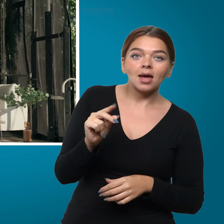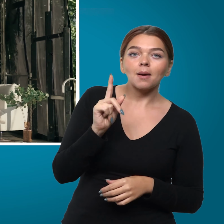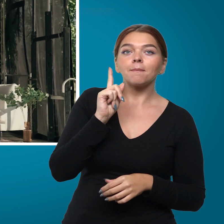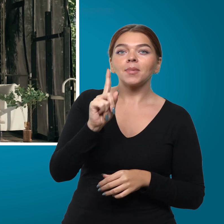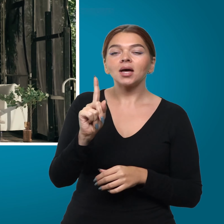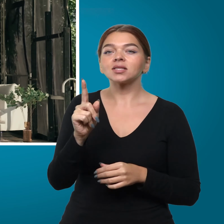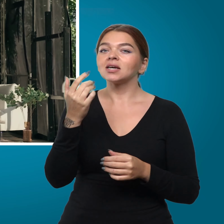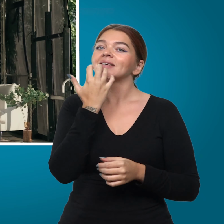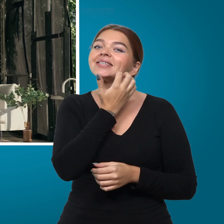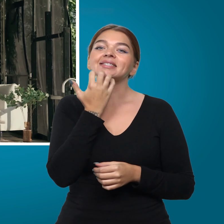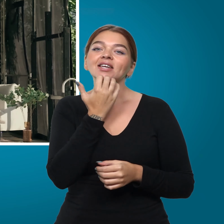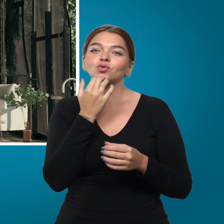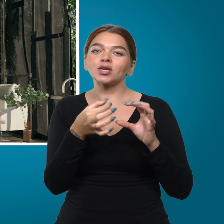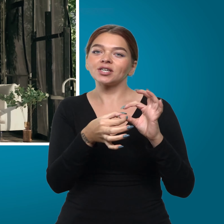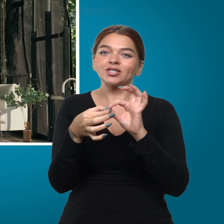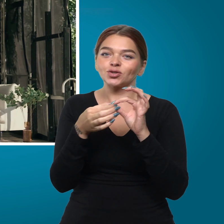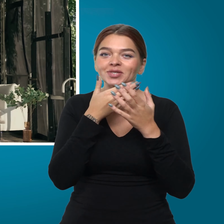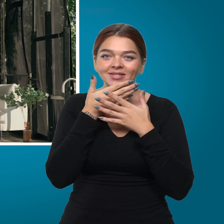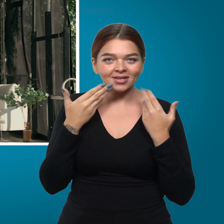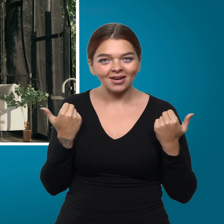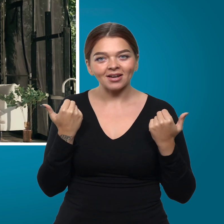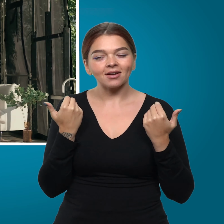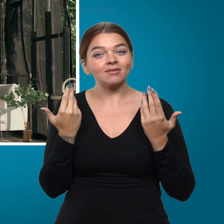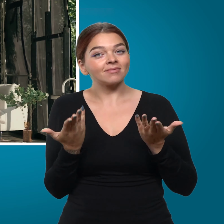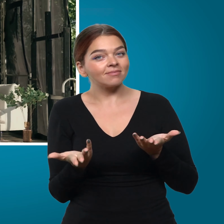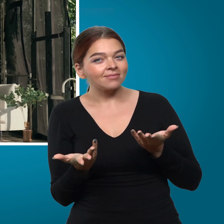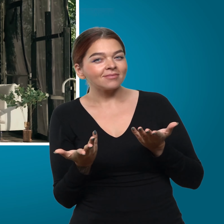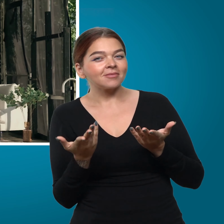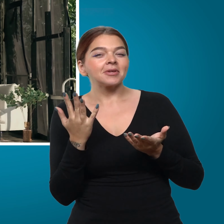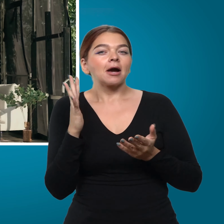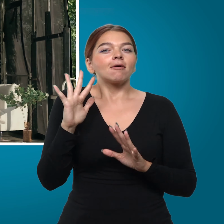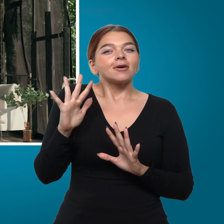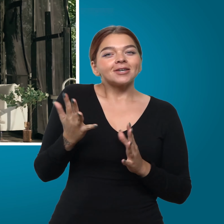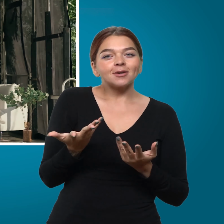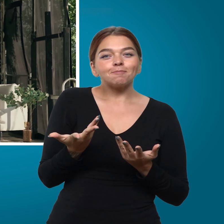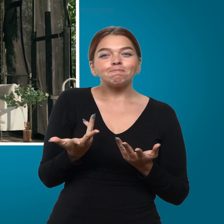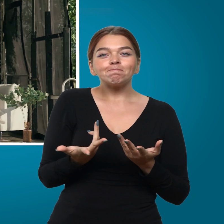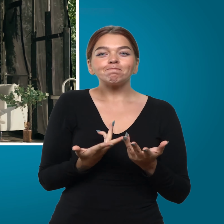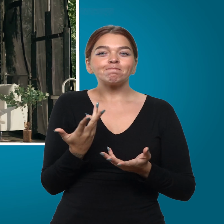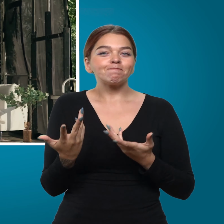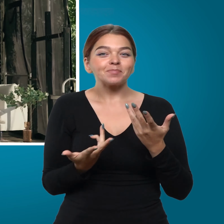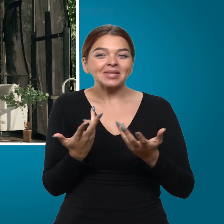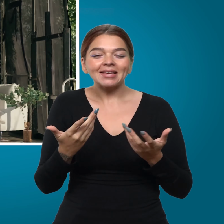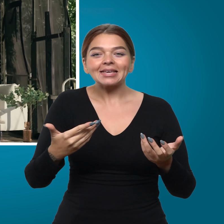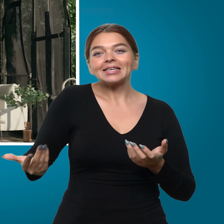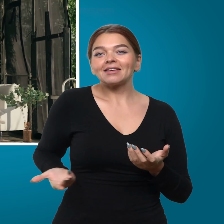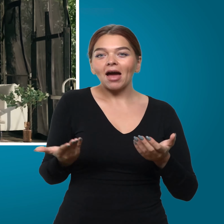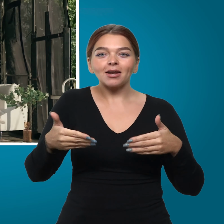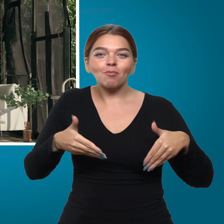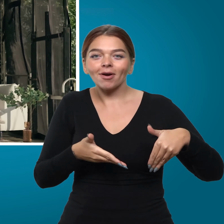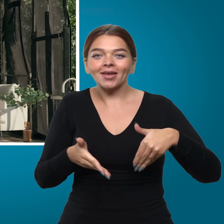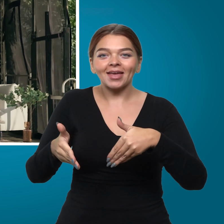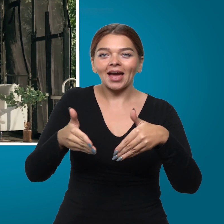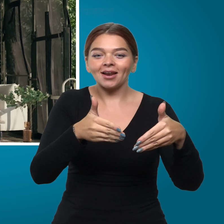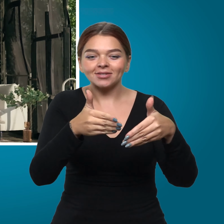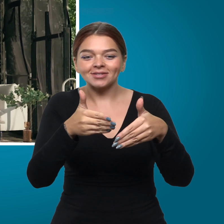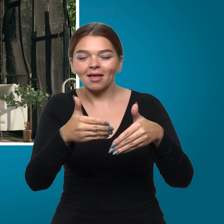galbūt atsitiktinai, galbūt ne, bet pasirinkot ne su literatūra pirmiausia susijusia studijas. Ir kažkaip tai